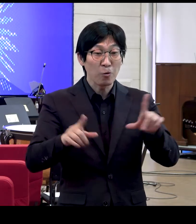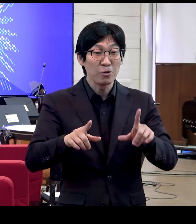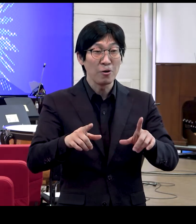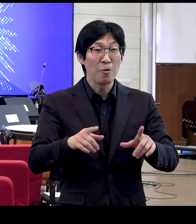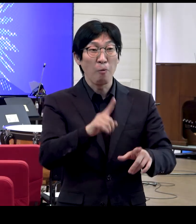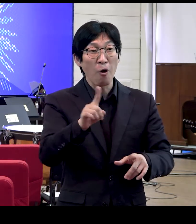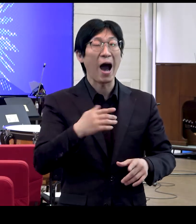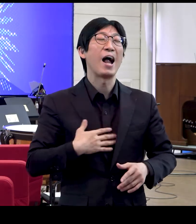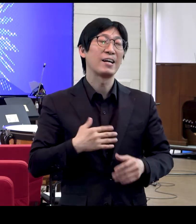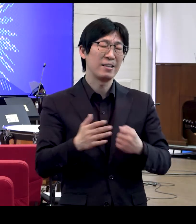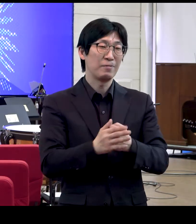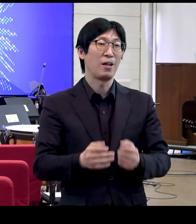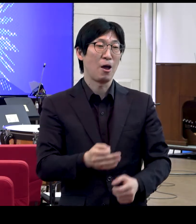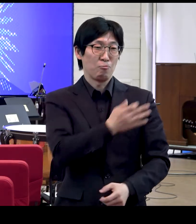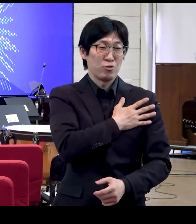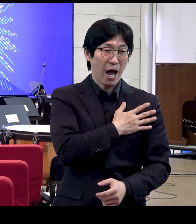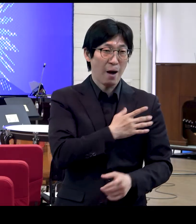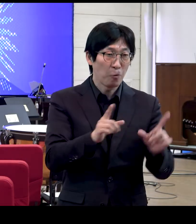알아요.